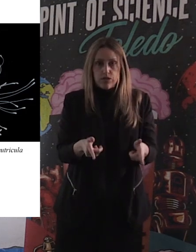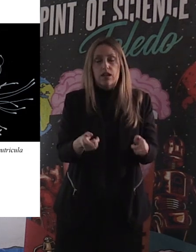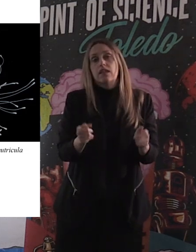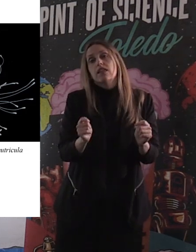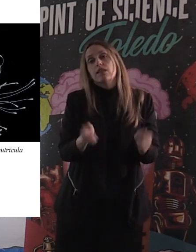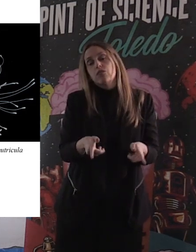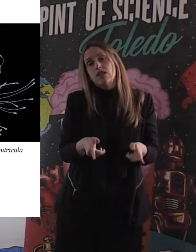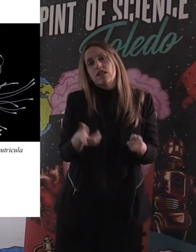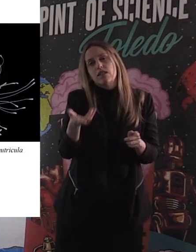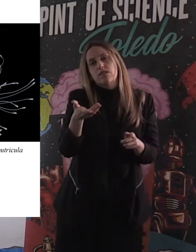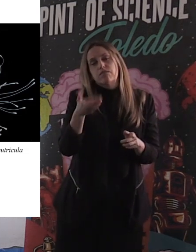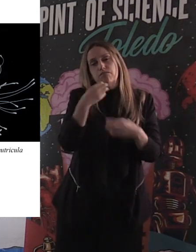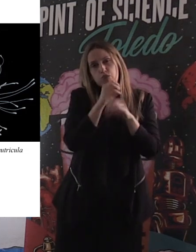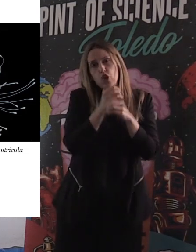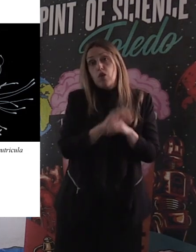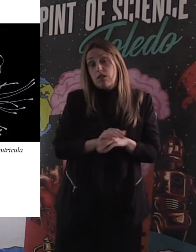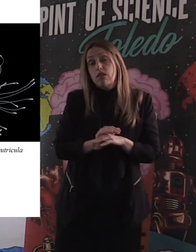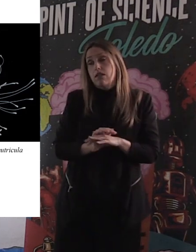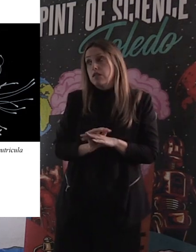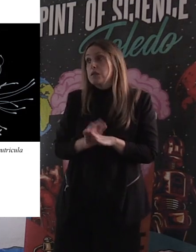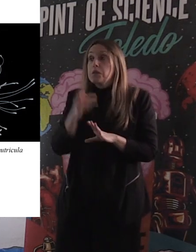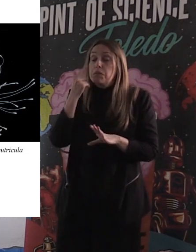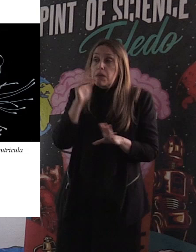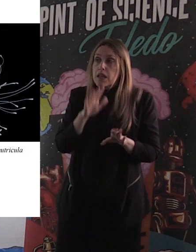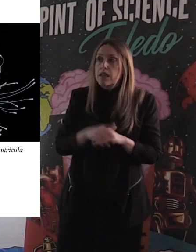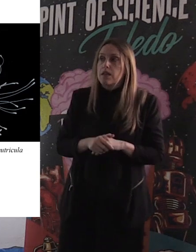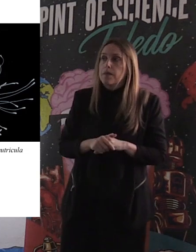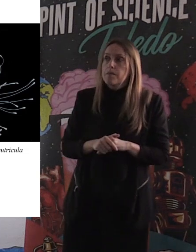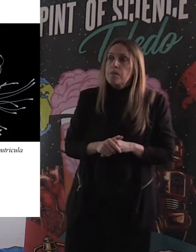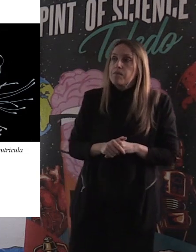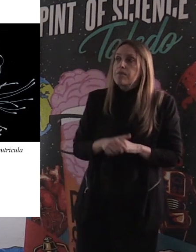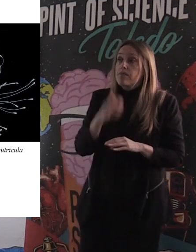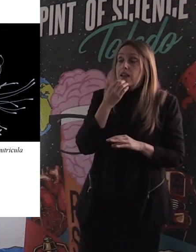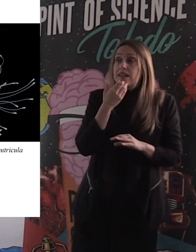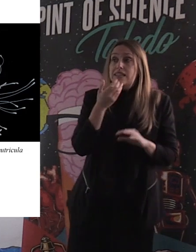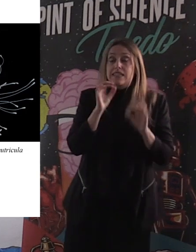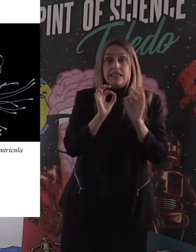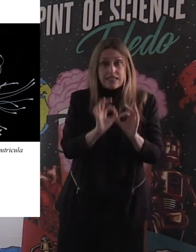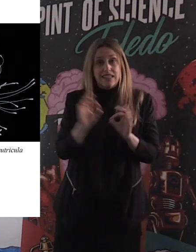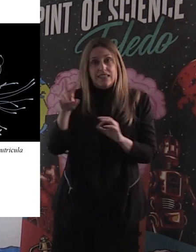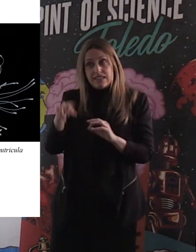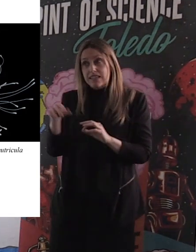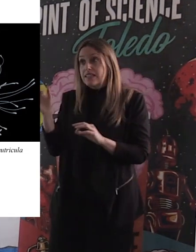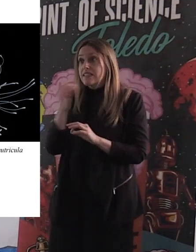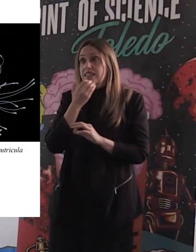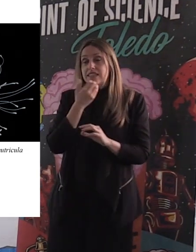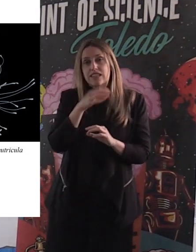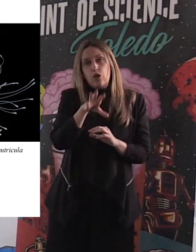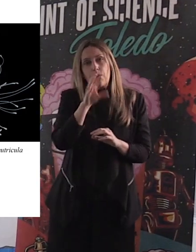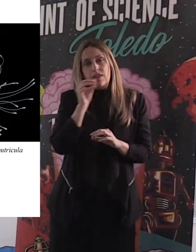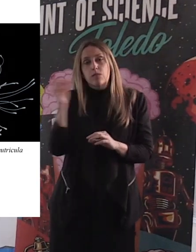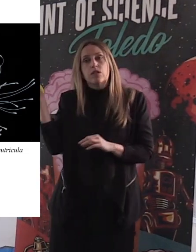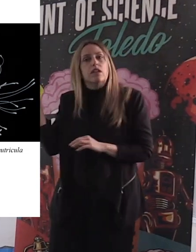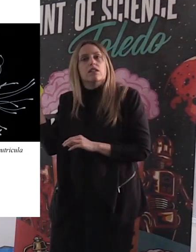contradicen el concepto de esto es inevitable. Y si es así, si entendemos que está